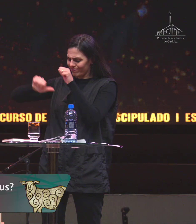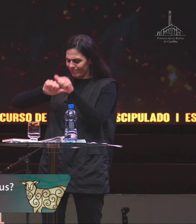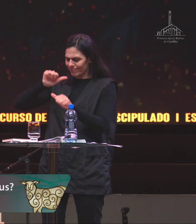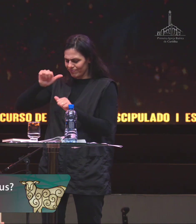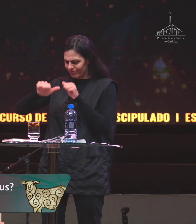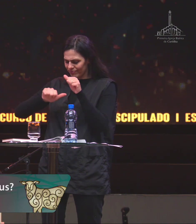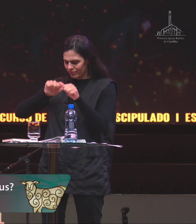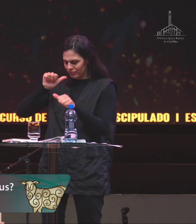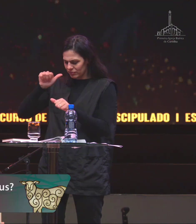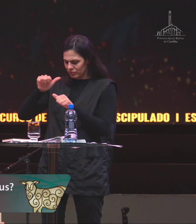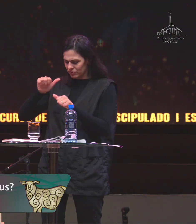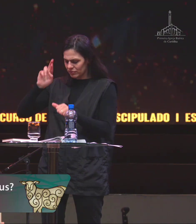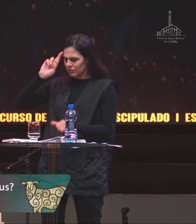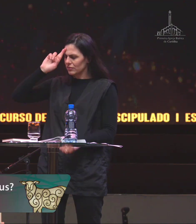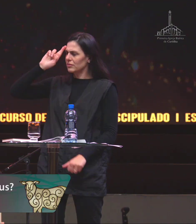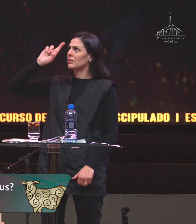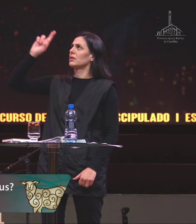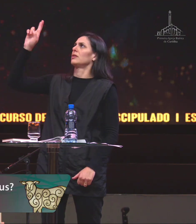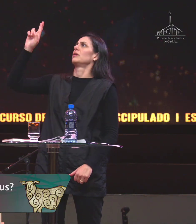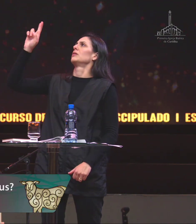Ele tocou aí no seu coração,